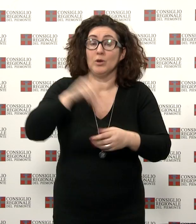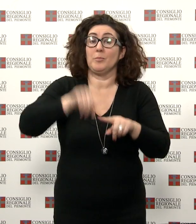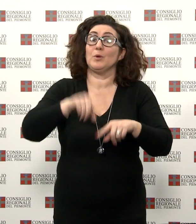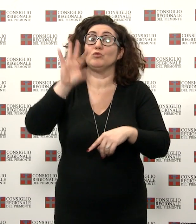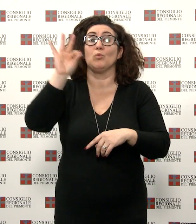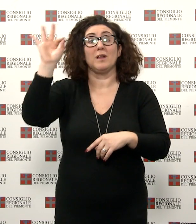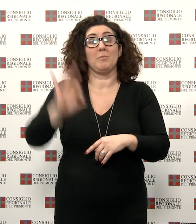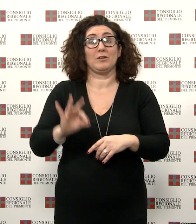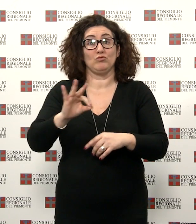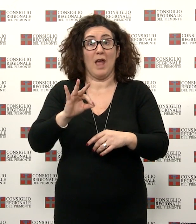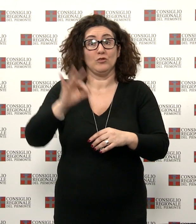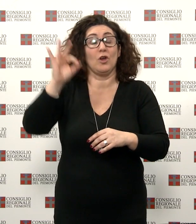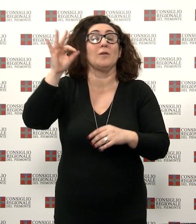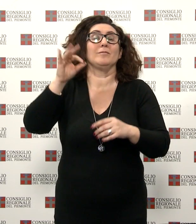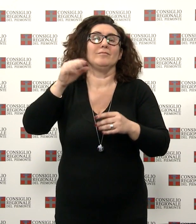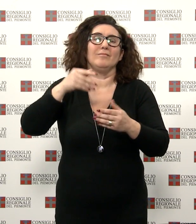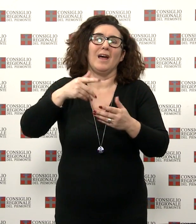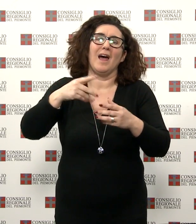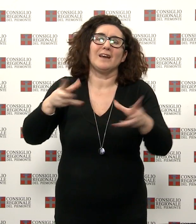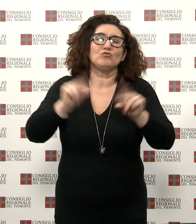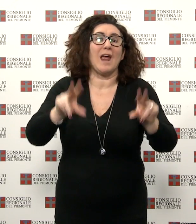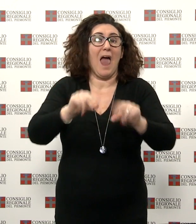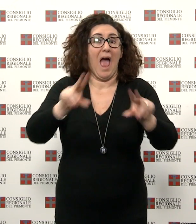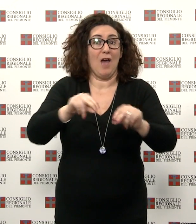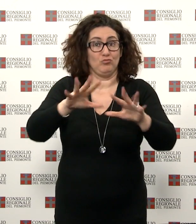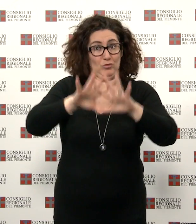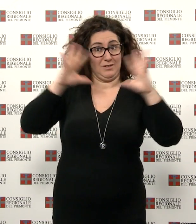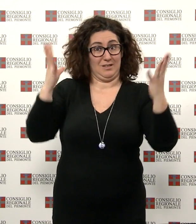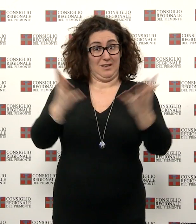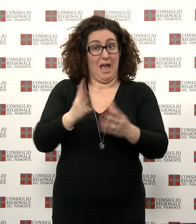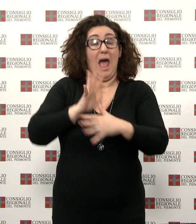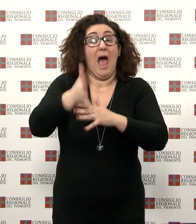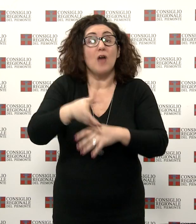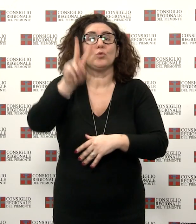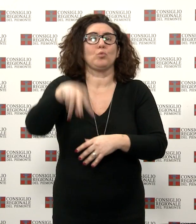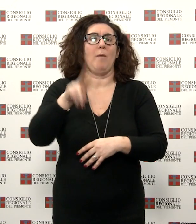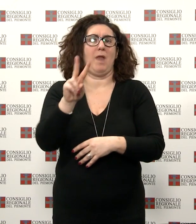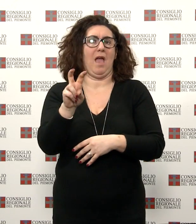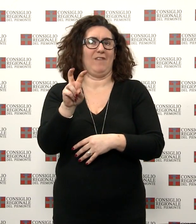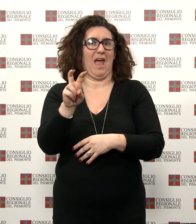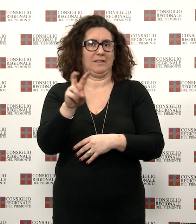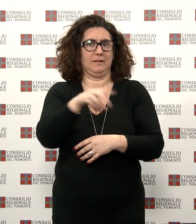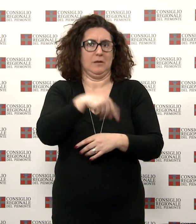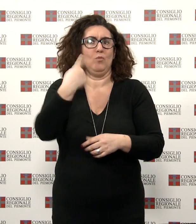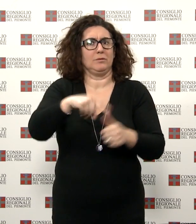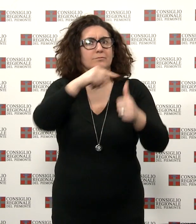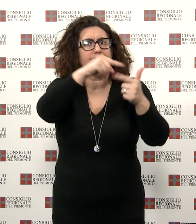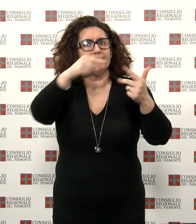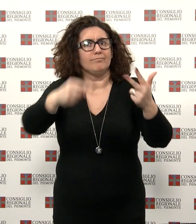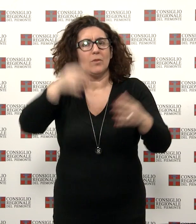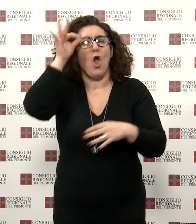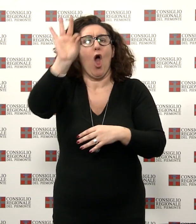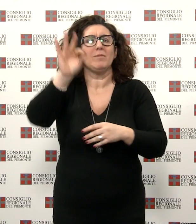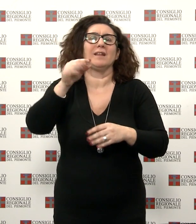riciclaggio complessivo, oltre a una sensibile riduzione della produzione di rifiuti entro il 2020. Sono solo alcuni degli obiettivi del Piano regionale